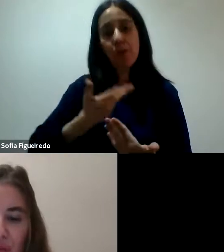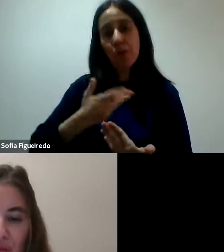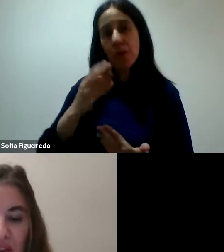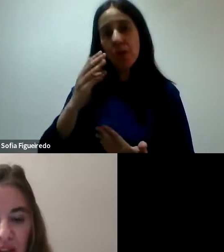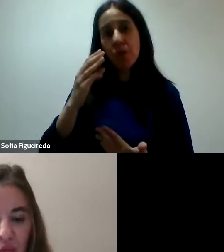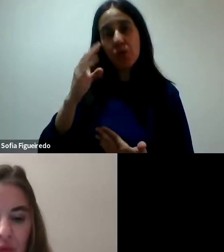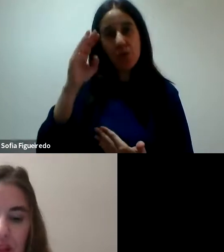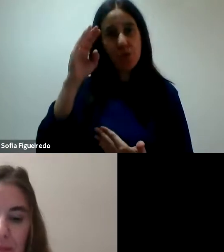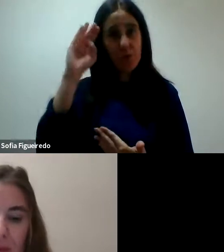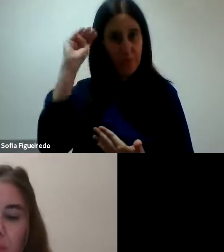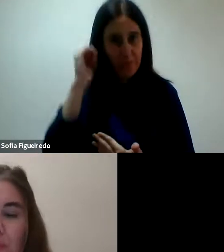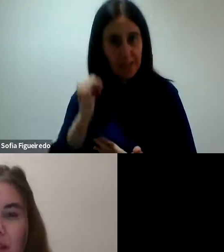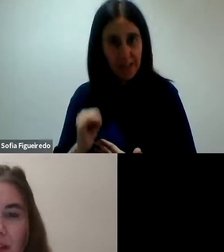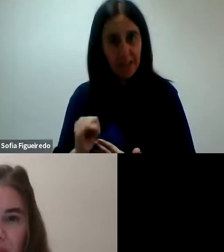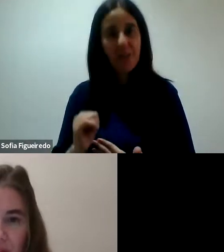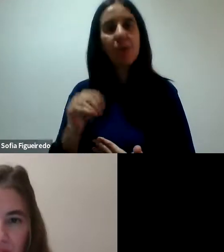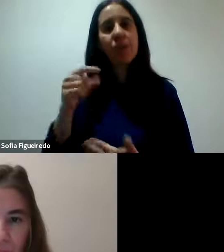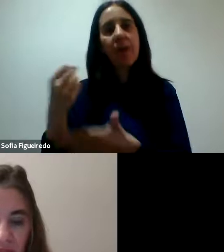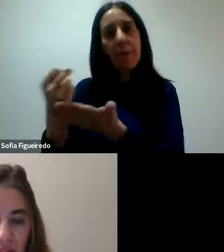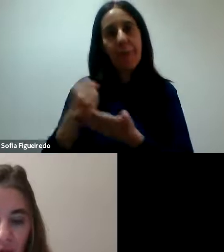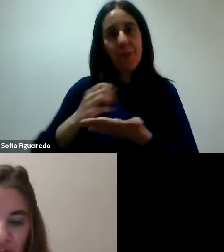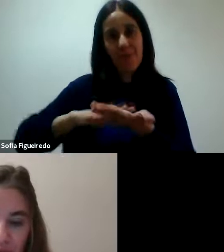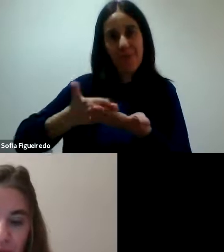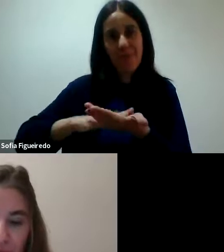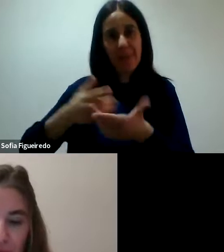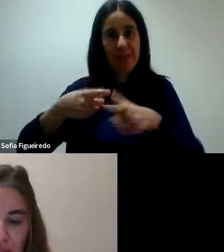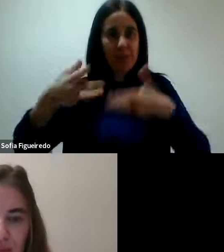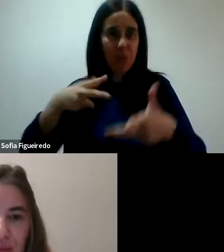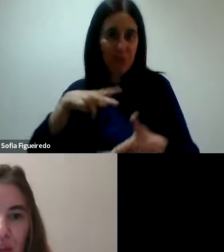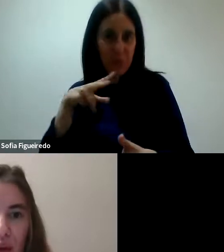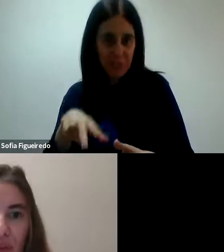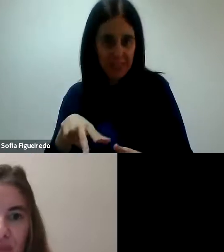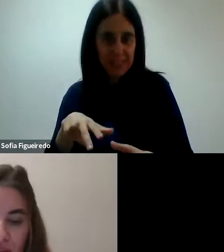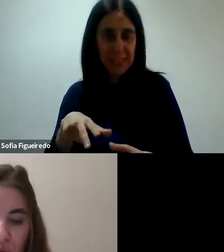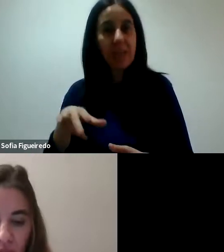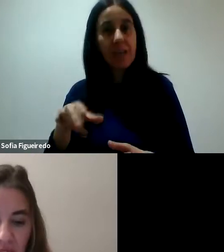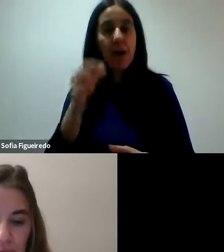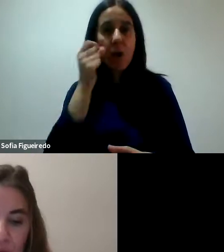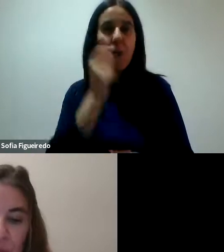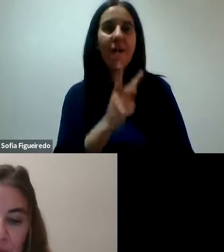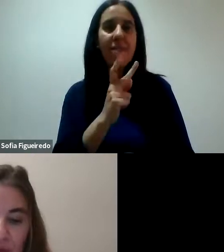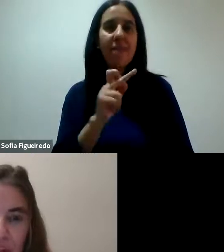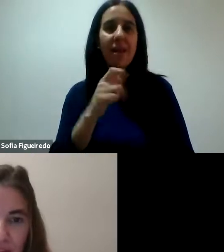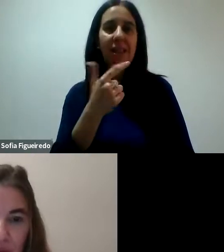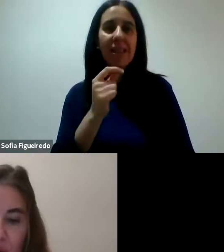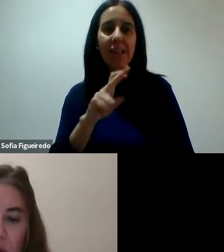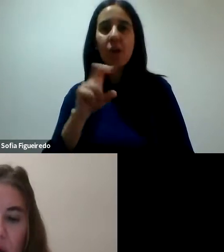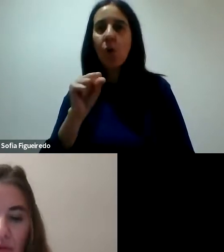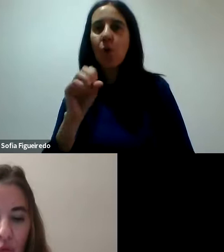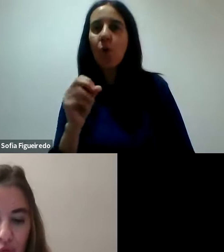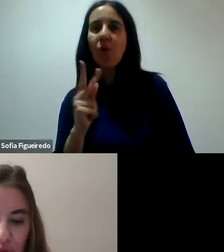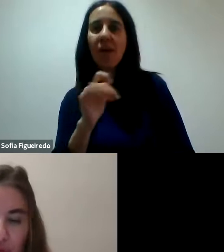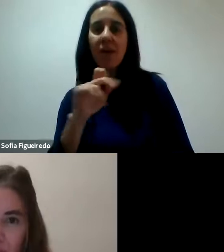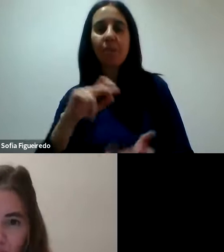Sofia Figueiredo pelo apoio na interpretação para a língua gestual portuguesa e ao Walter Gouveia pelo apoio técnico